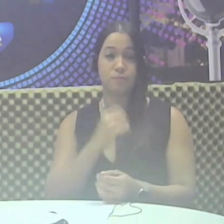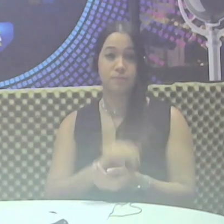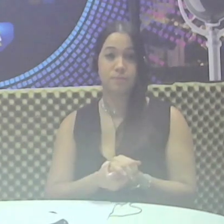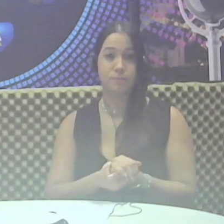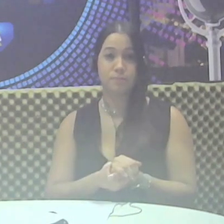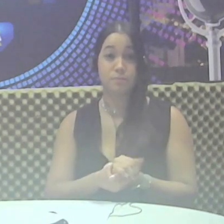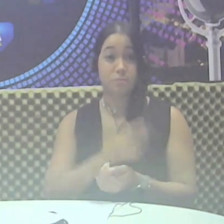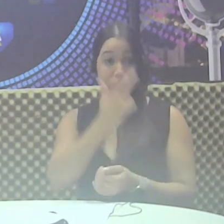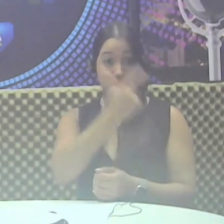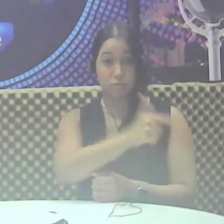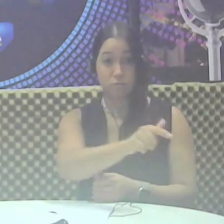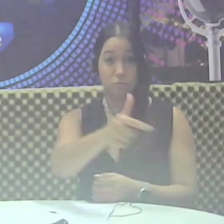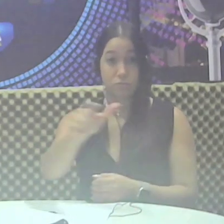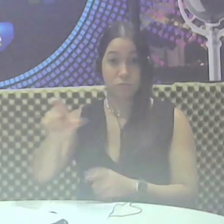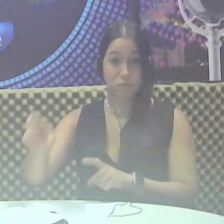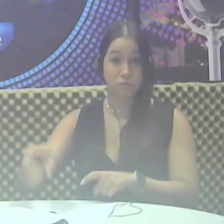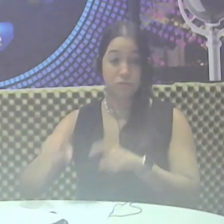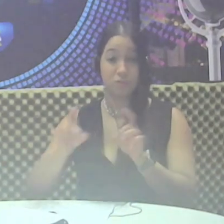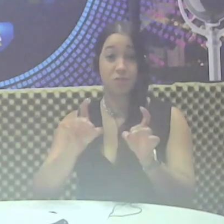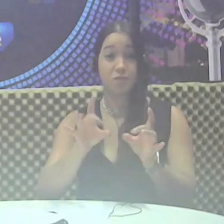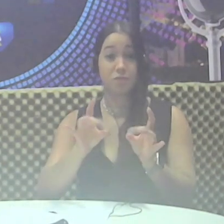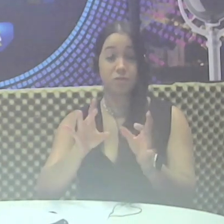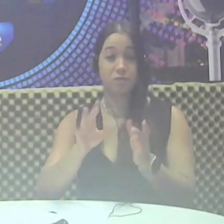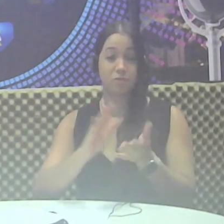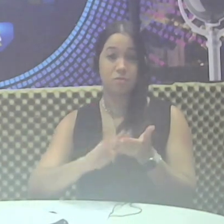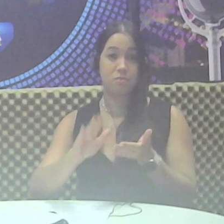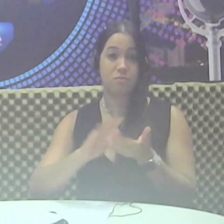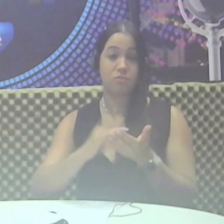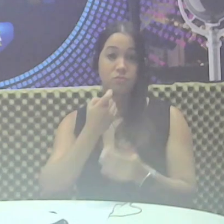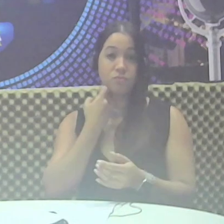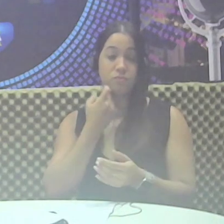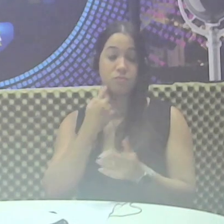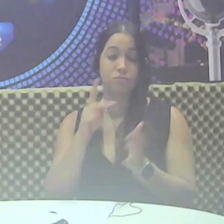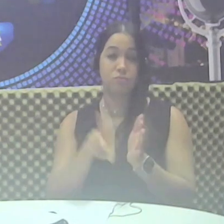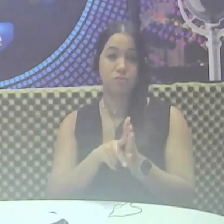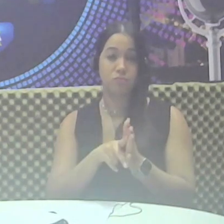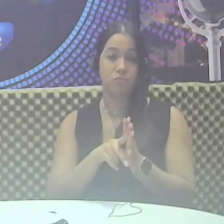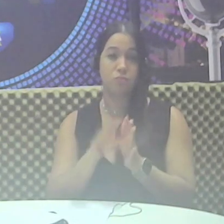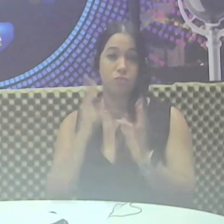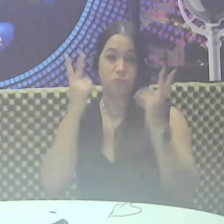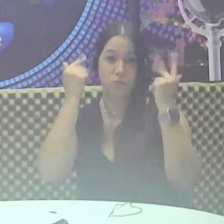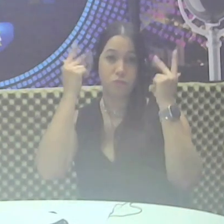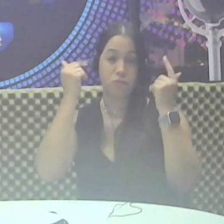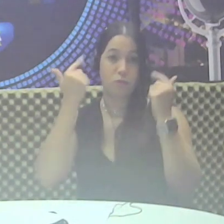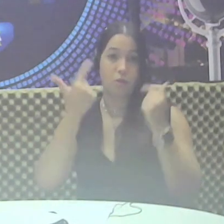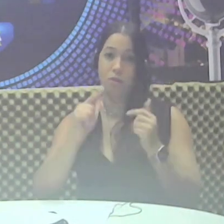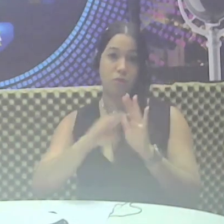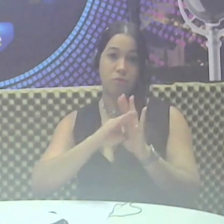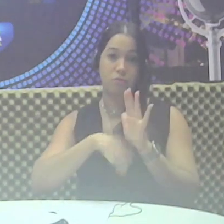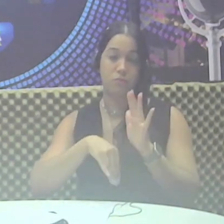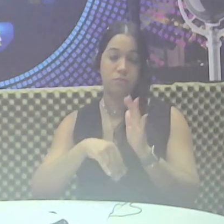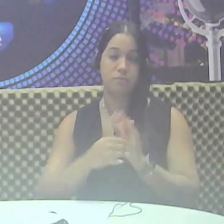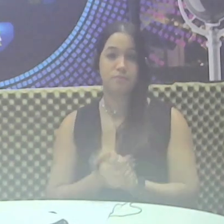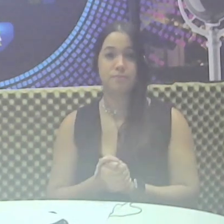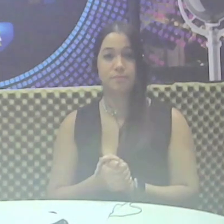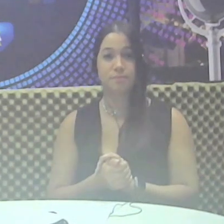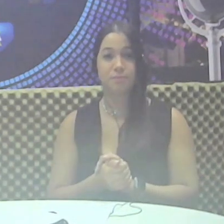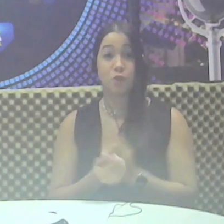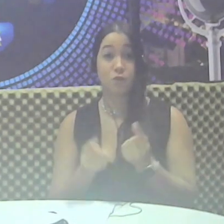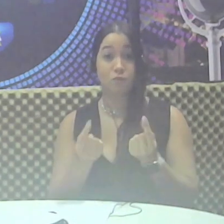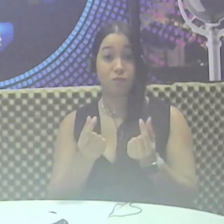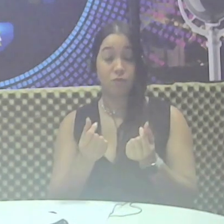demais produtores, a venda é feita a preço de custo da produção, sem a concessão de subsídio. Os